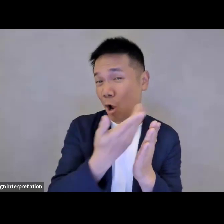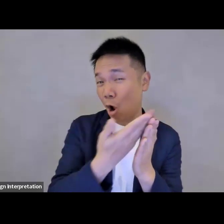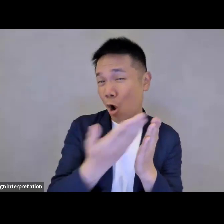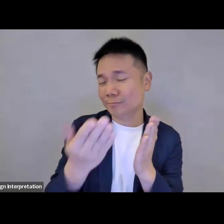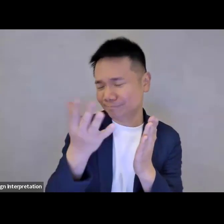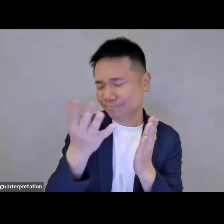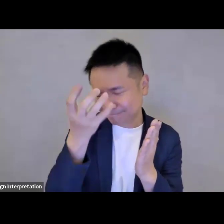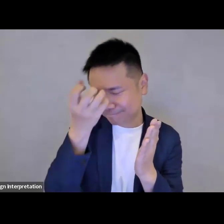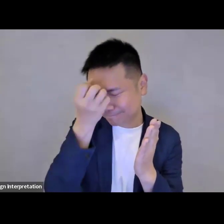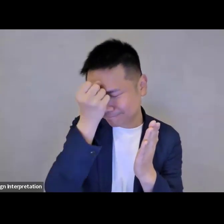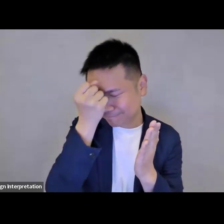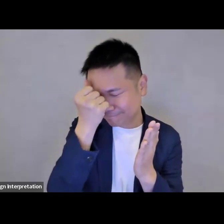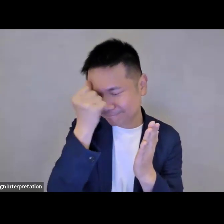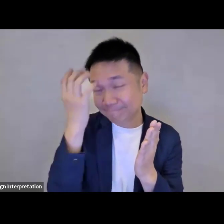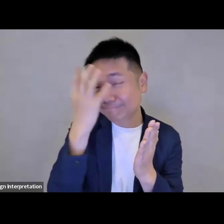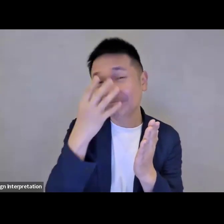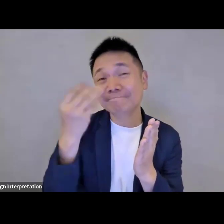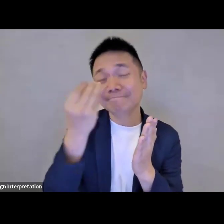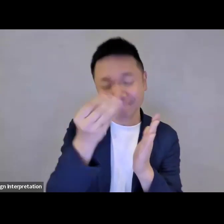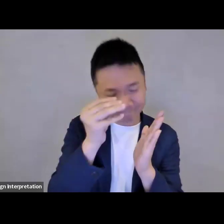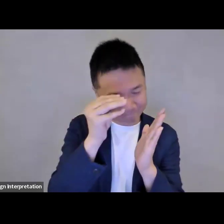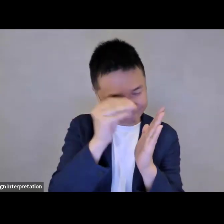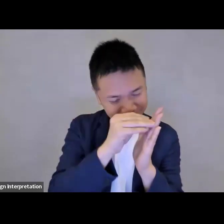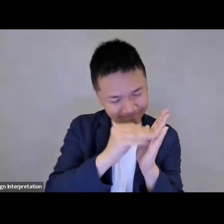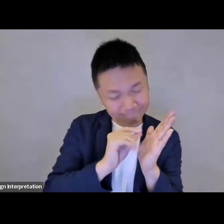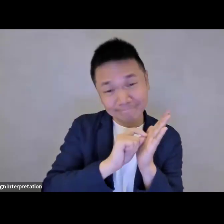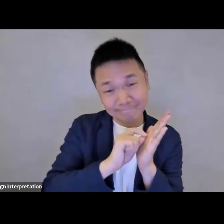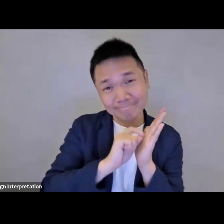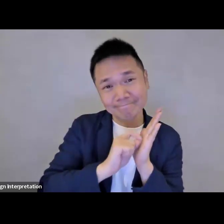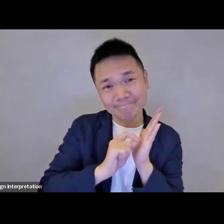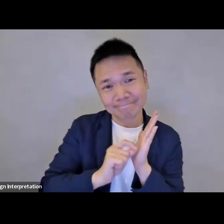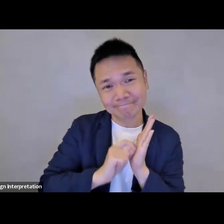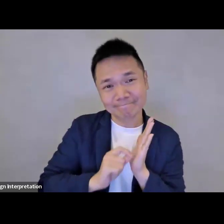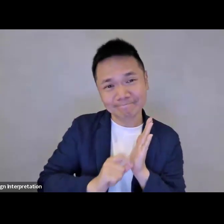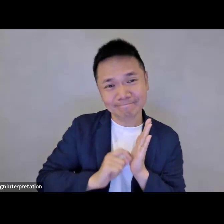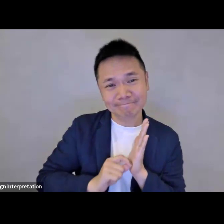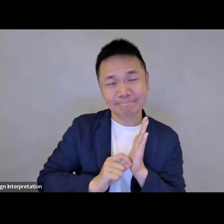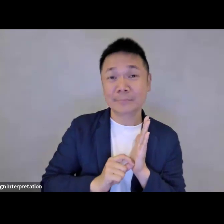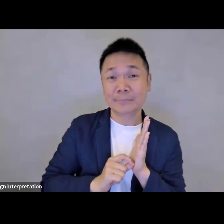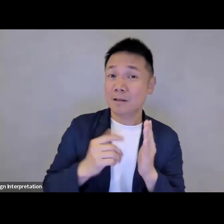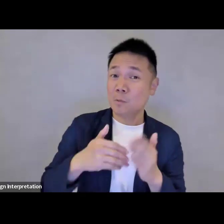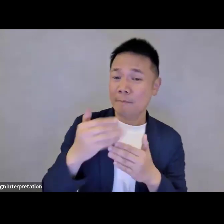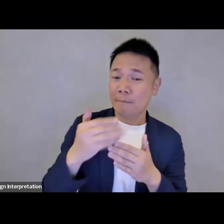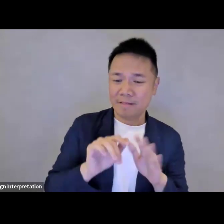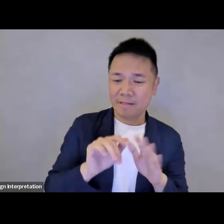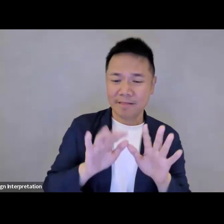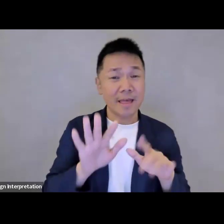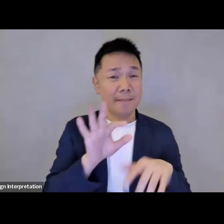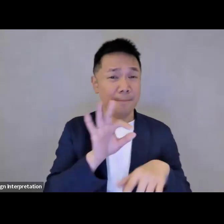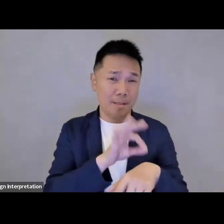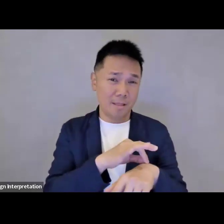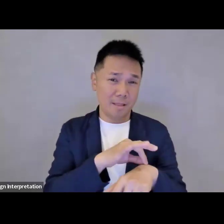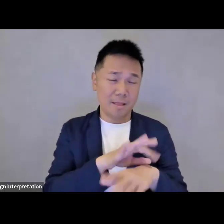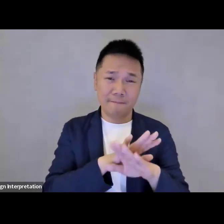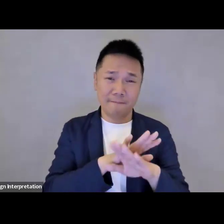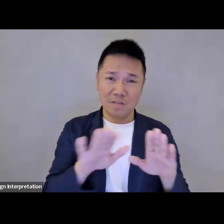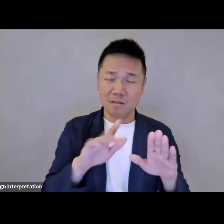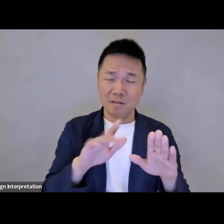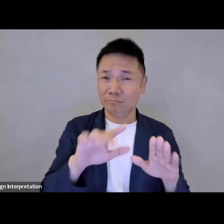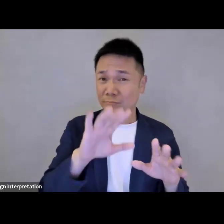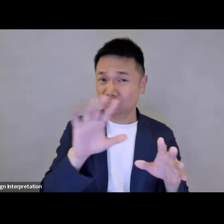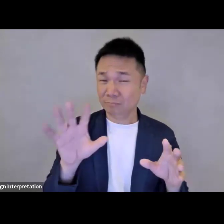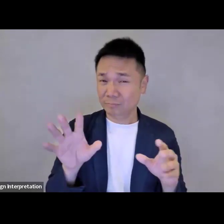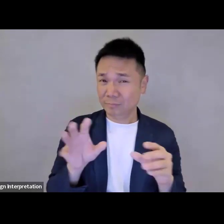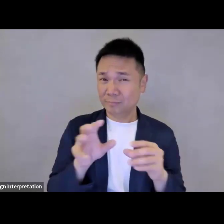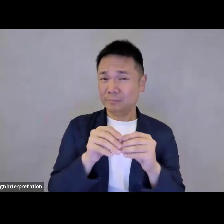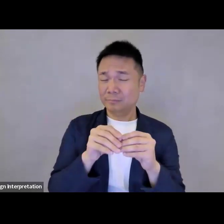我会跟大家分享一个连结，就是我们有这个 Gaspo 呢，让大家能够在这个连结里面来去分享